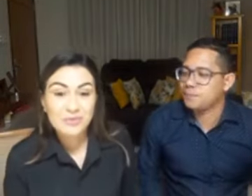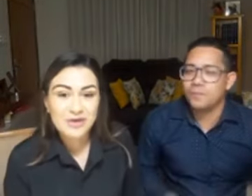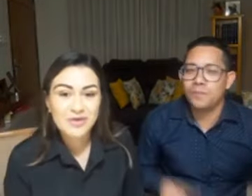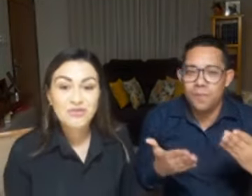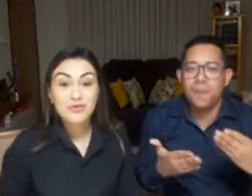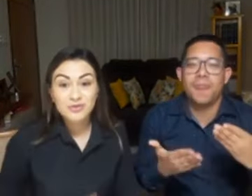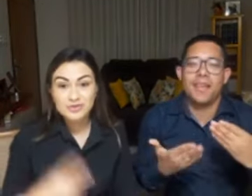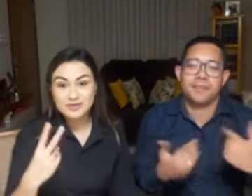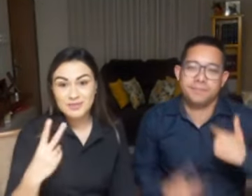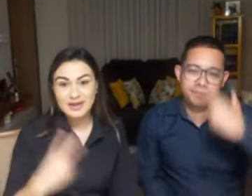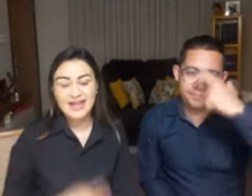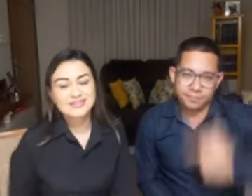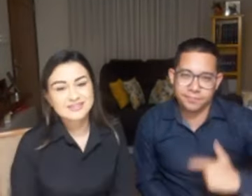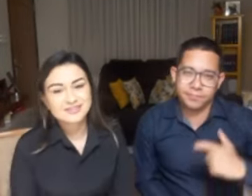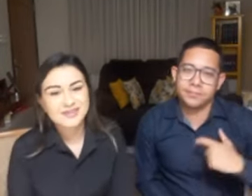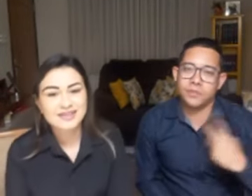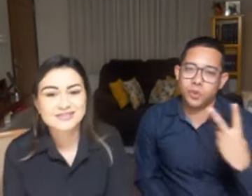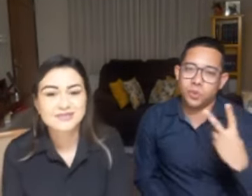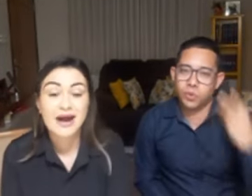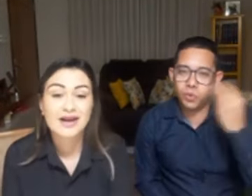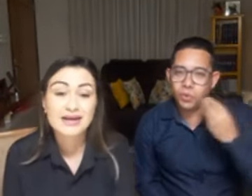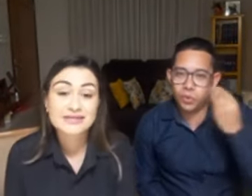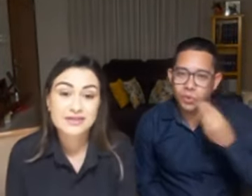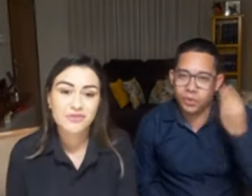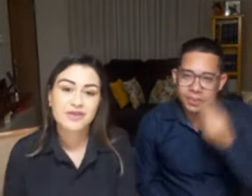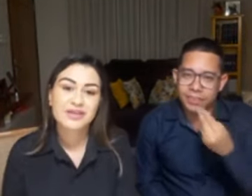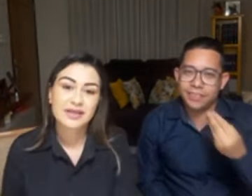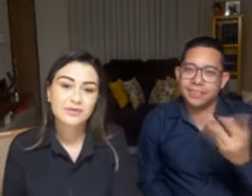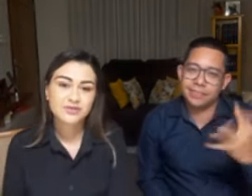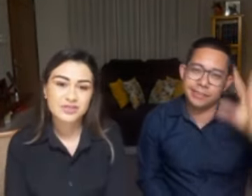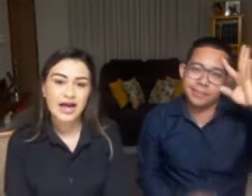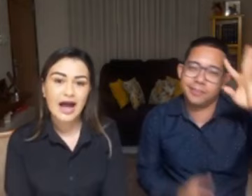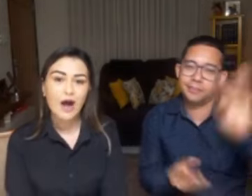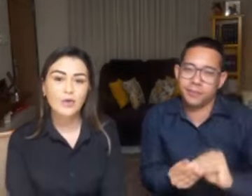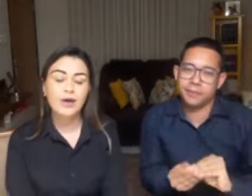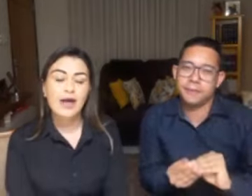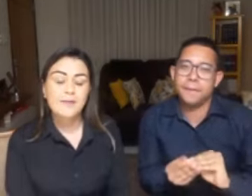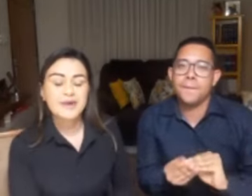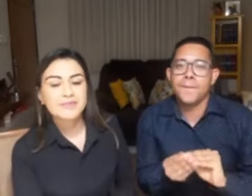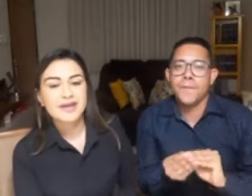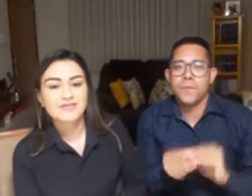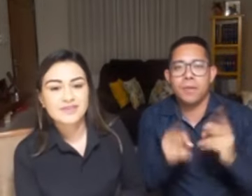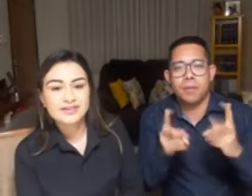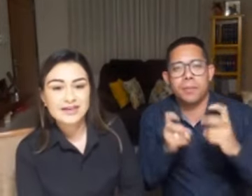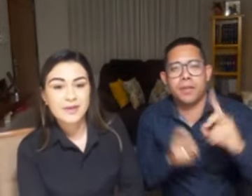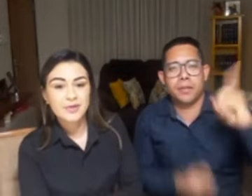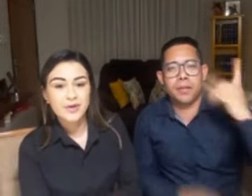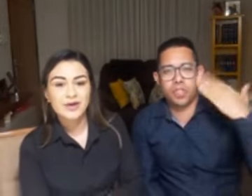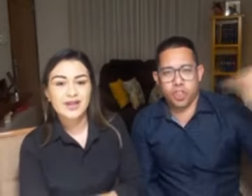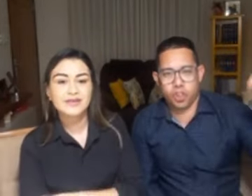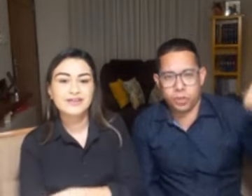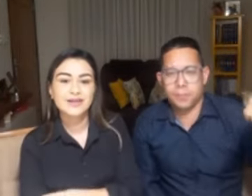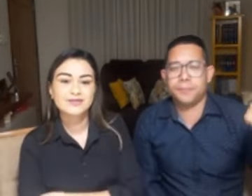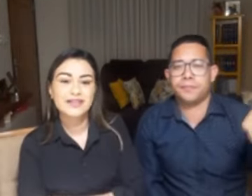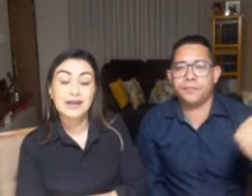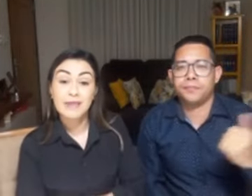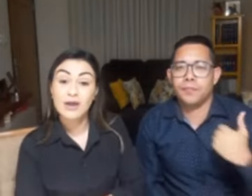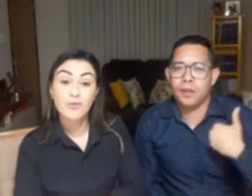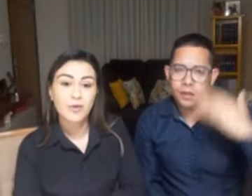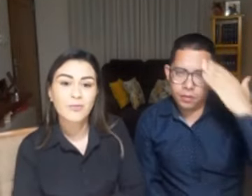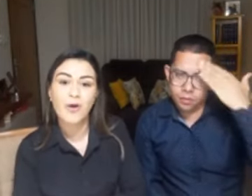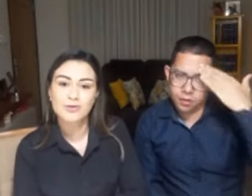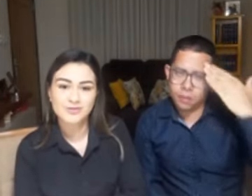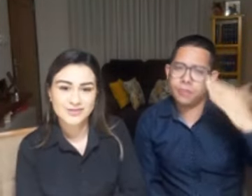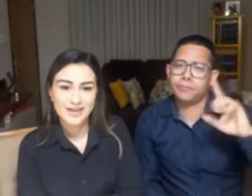Então, comigo foram duas experiências assim, marcantes que eu vi que Deus tinha algo para minha vida, né? Porque eu creio que Deus ele trabalha